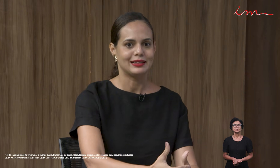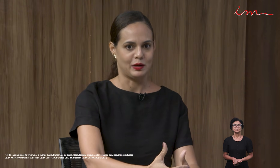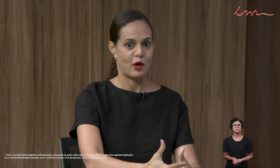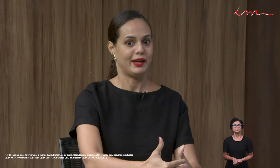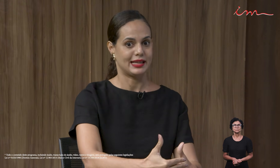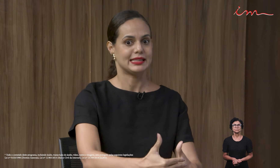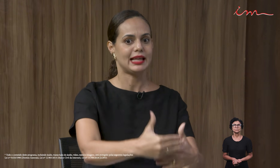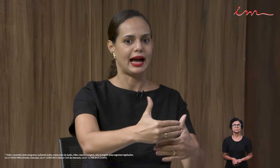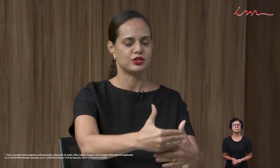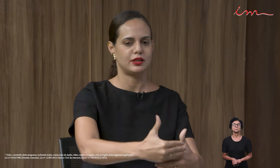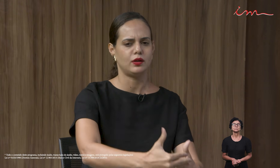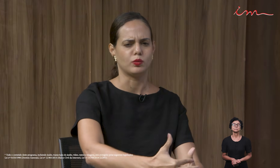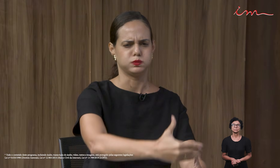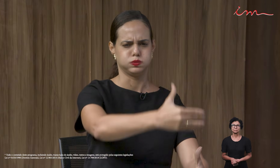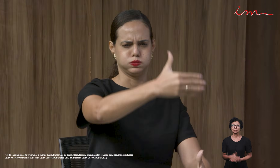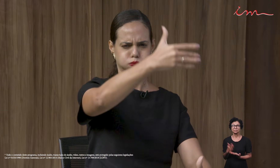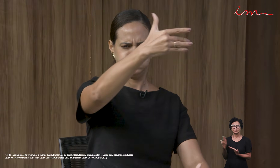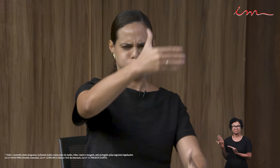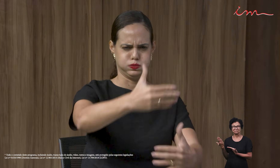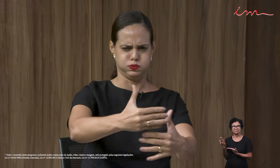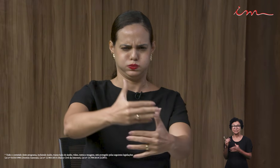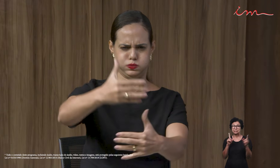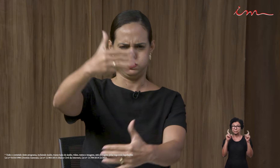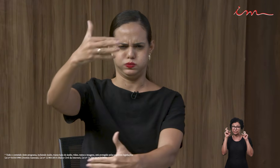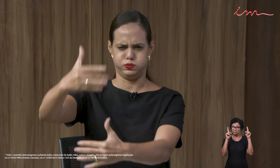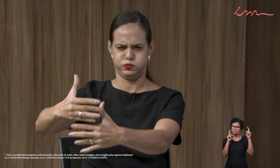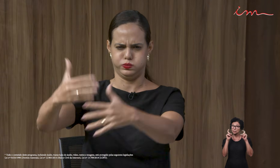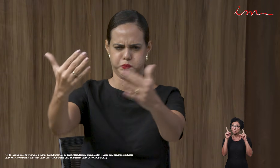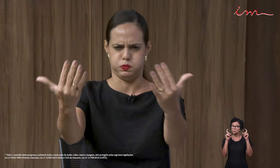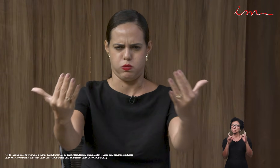tá, é uma intensidade, tem, ó.